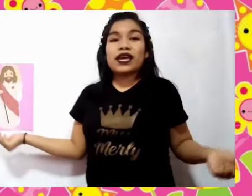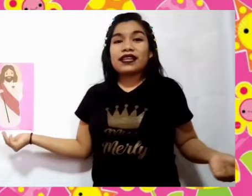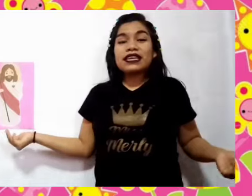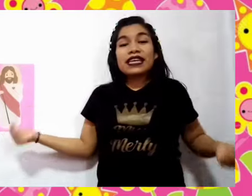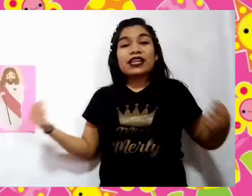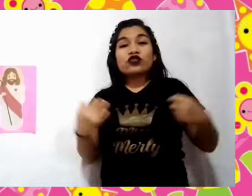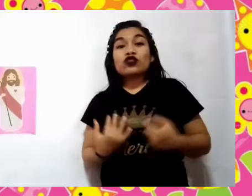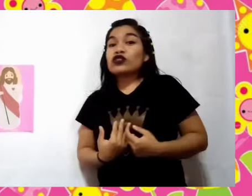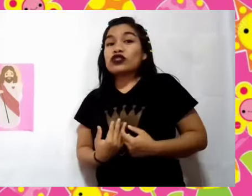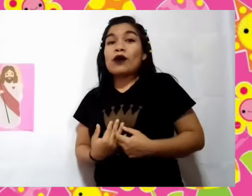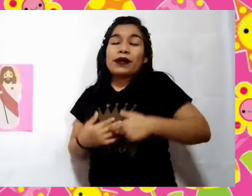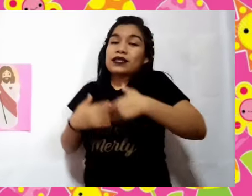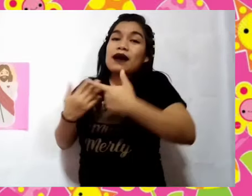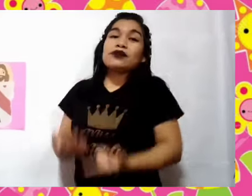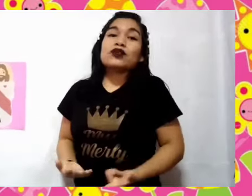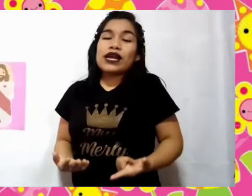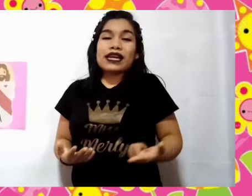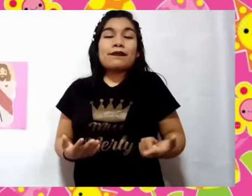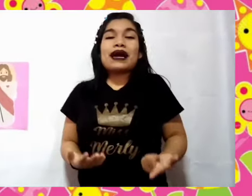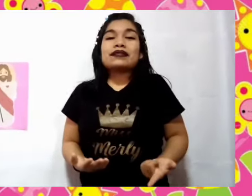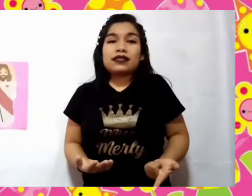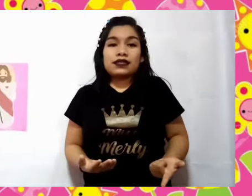personas buenas, que nosotros compartamos con el que más